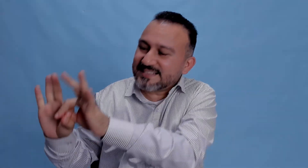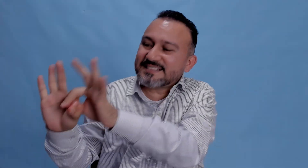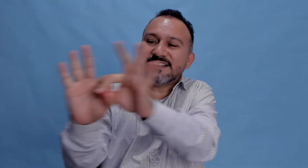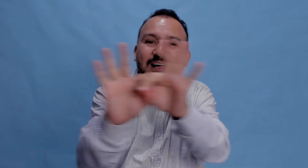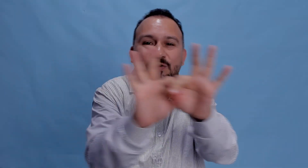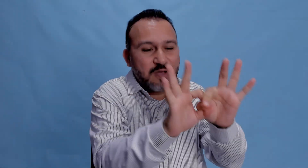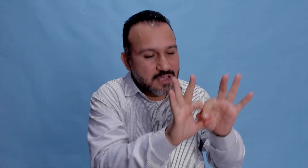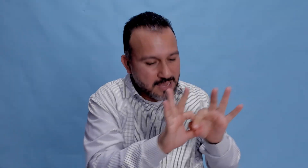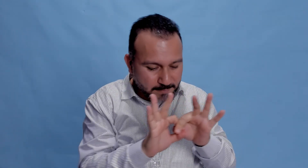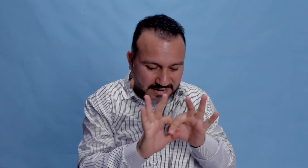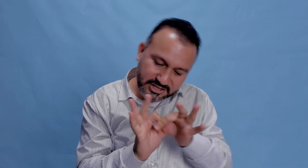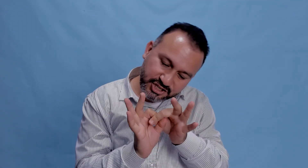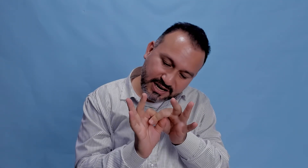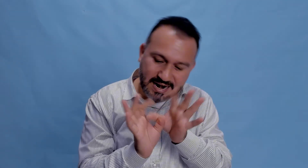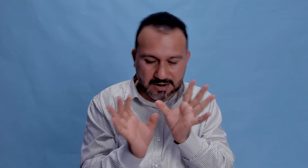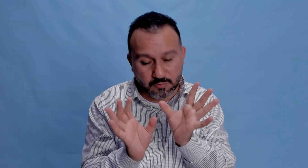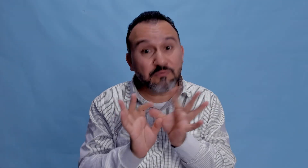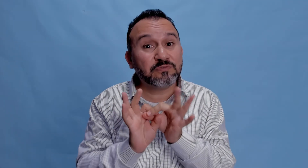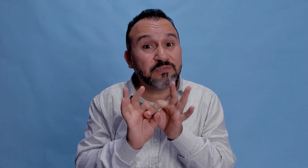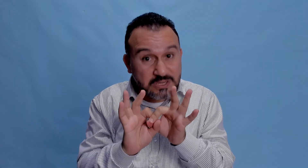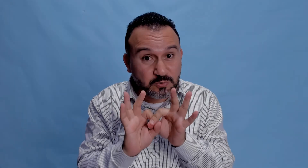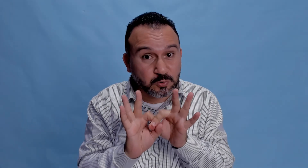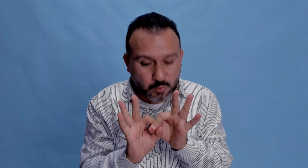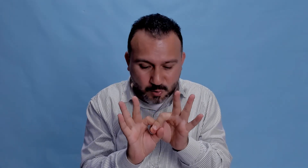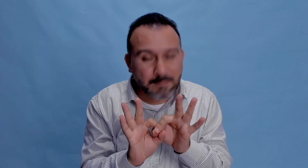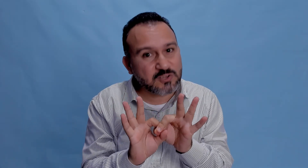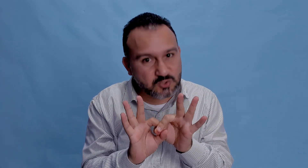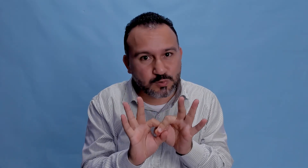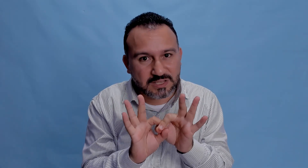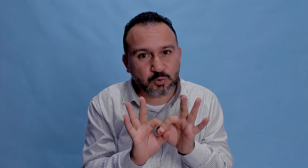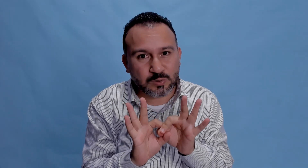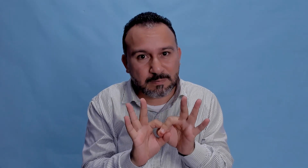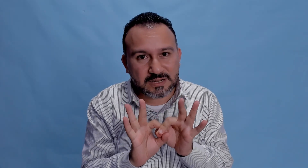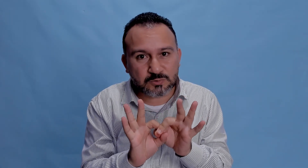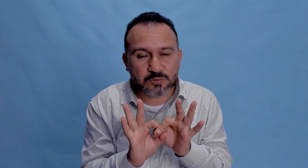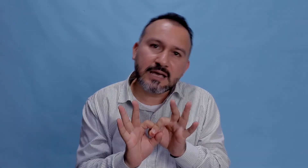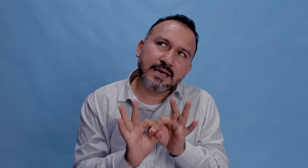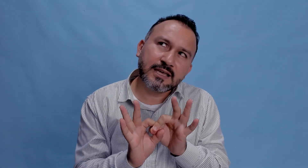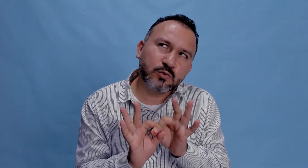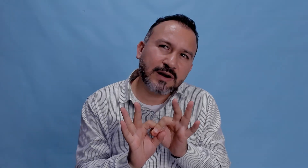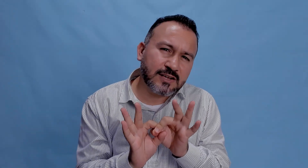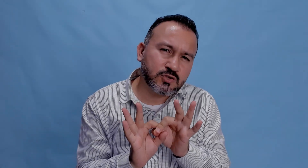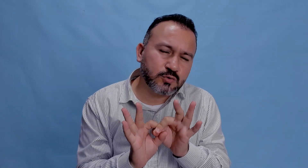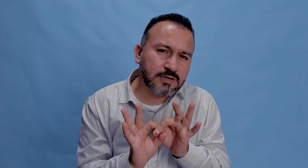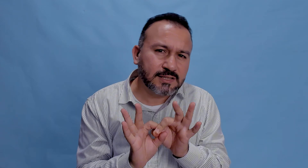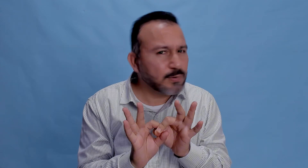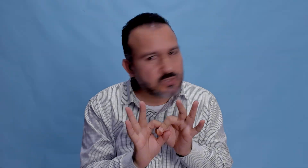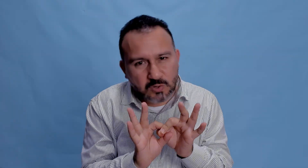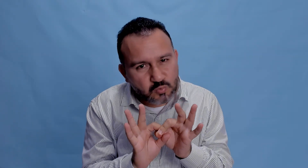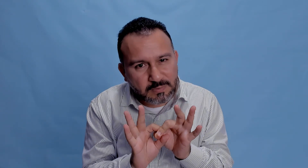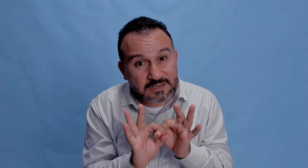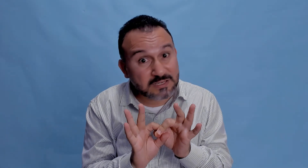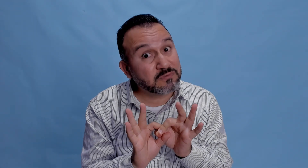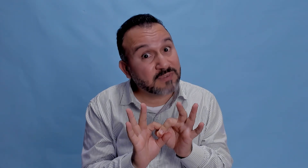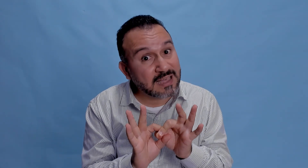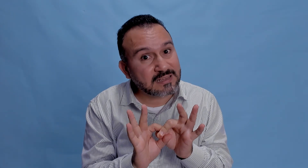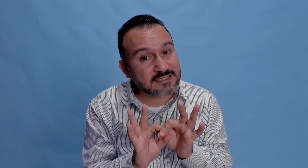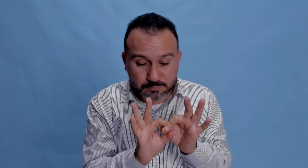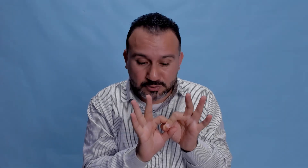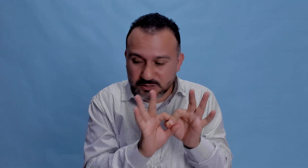esse sinal para indicar um vínculo com a pessoa que eu estou amando, que no caso não é só uma, são várias. É por isso que